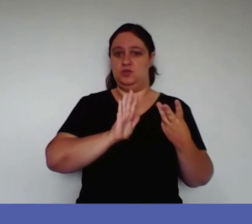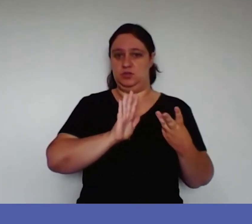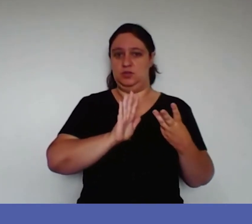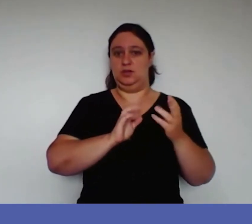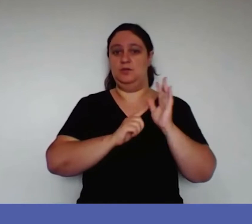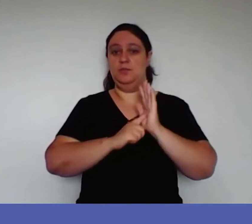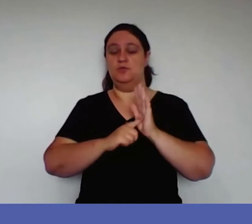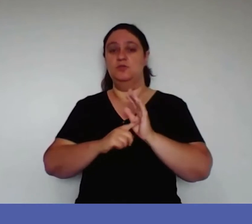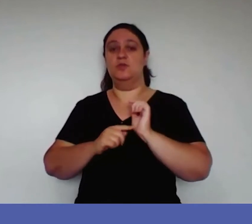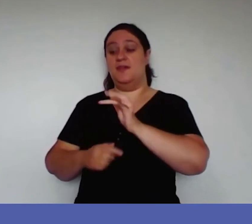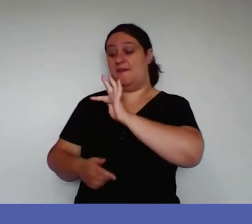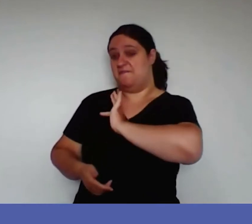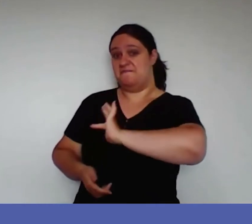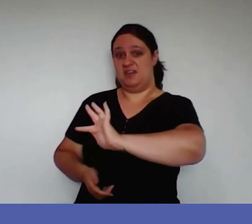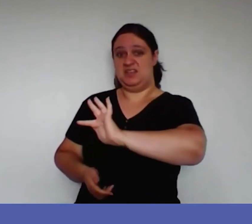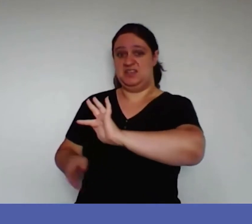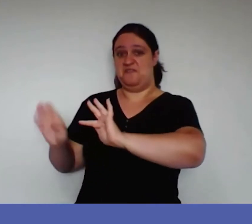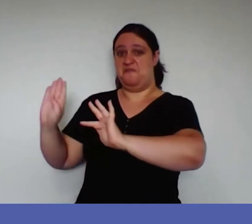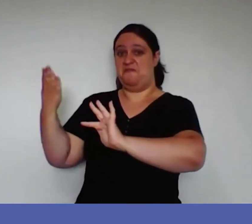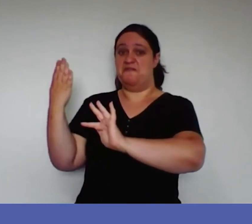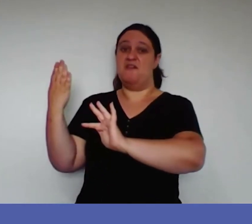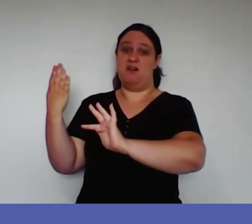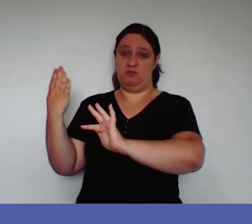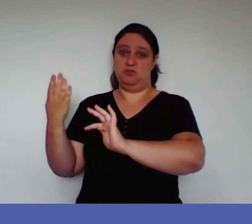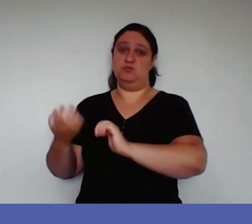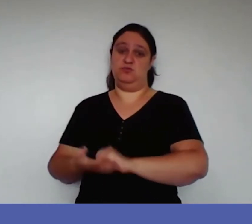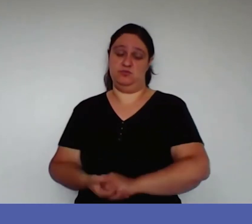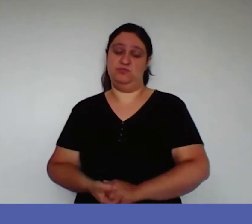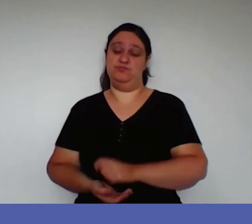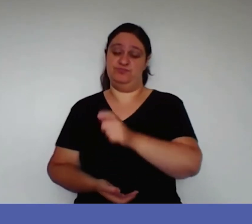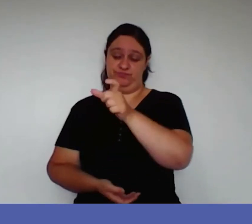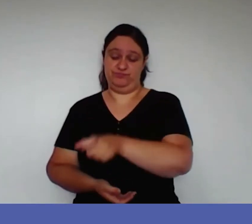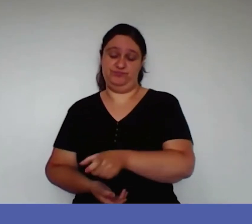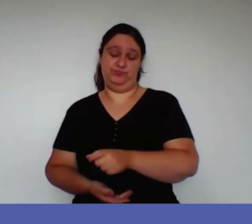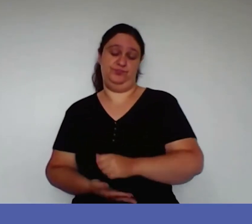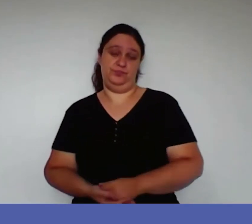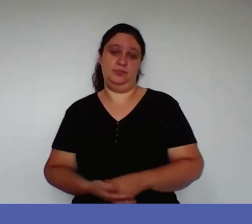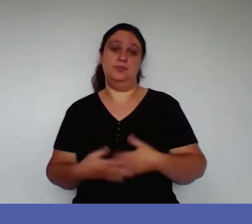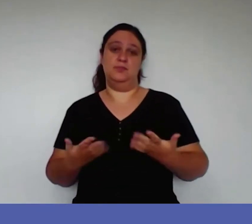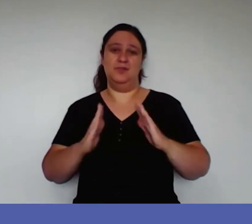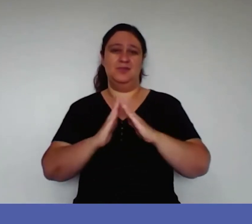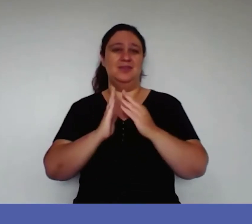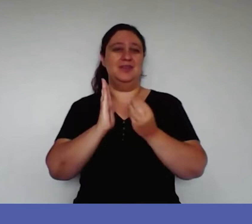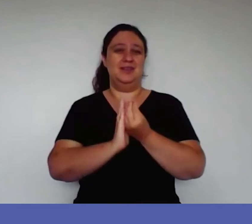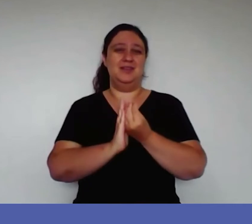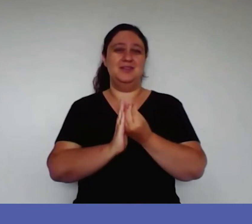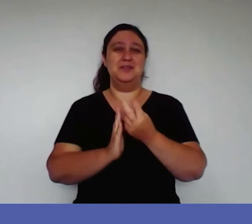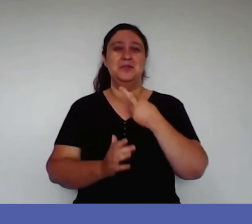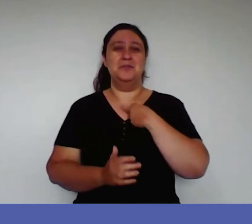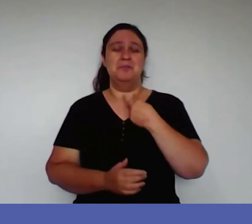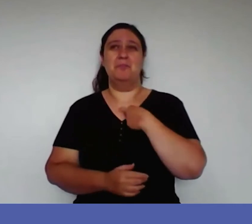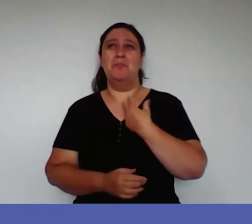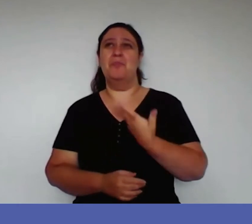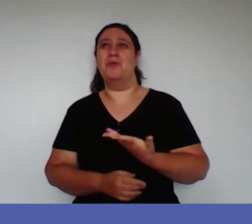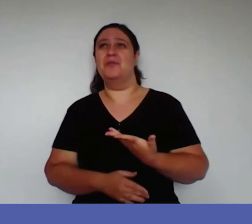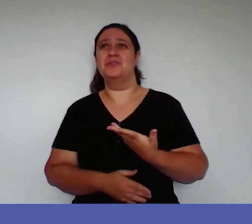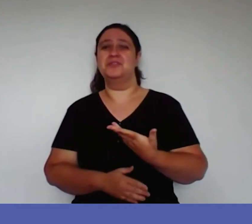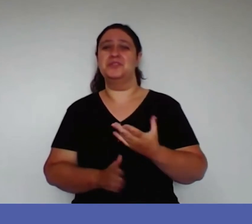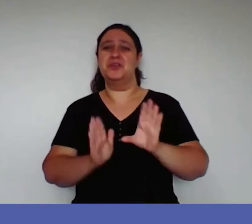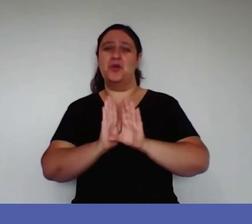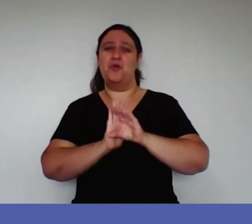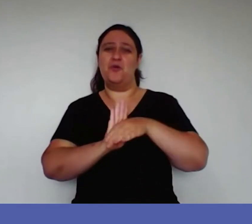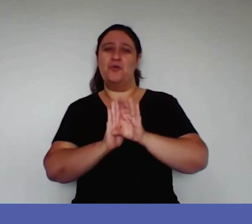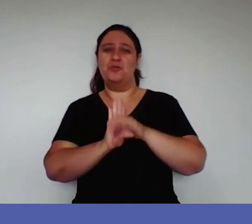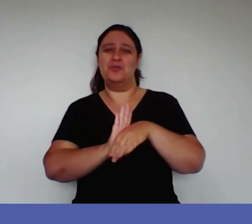né? Portanto, irmãos, na igreja não tenhamos um conceito de que só merece